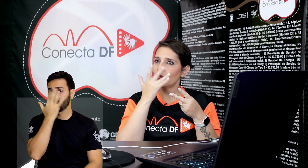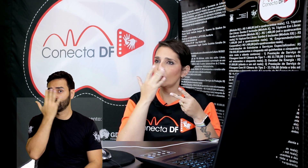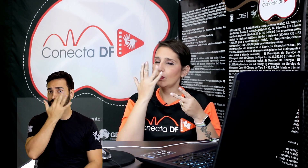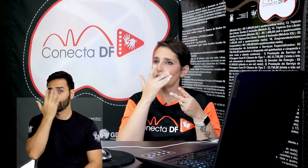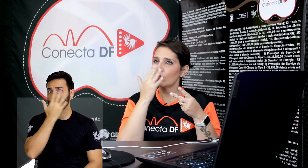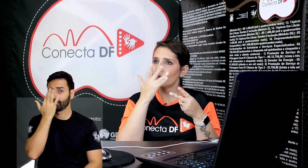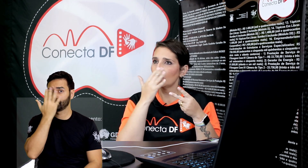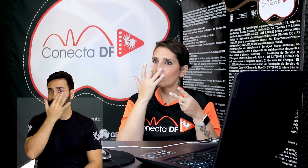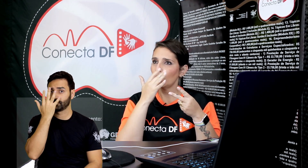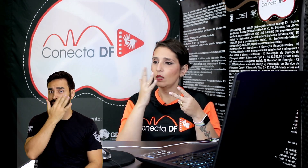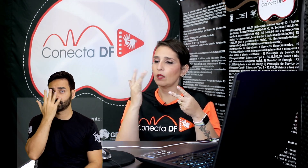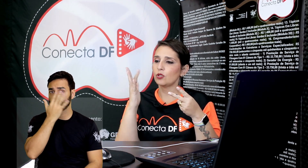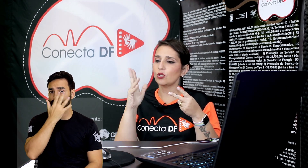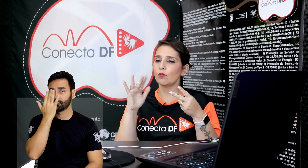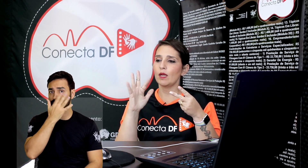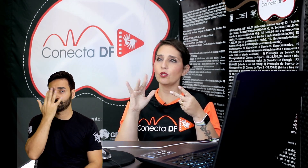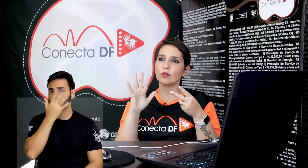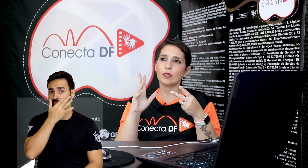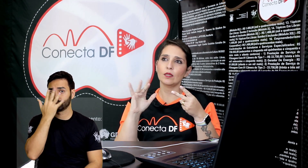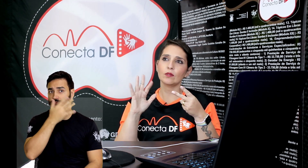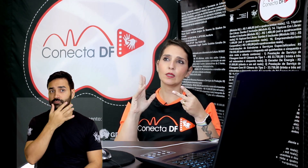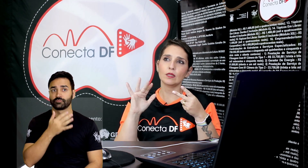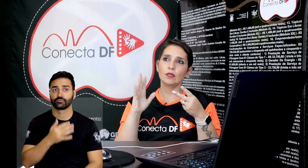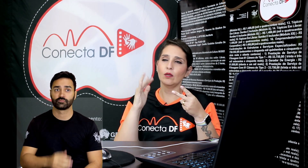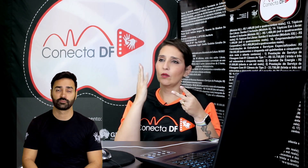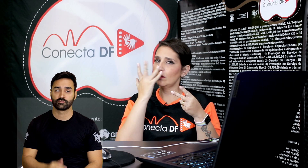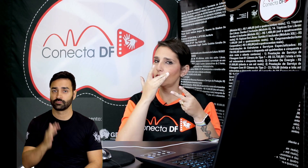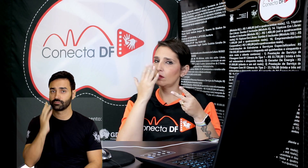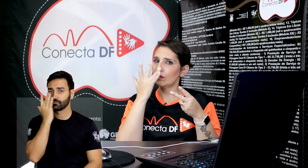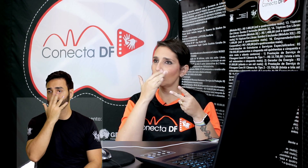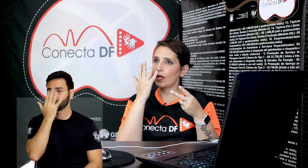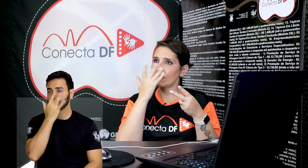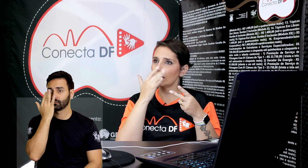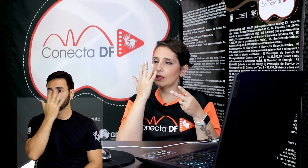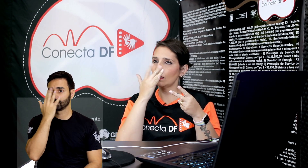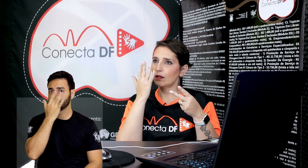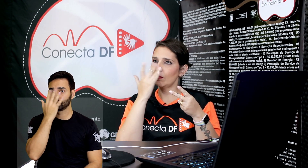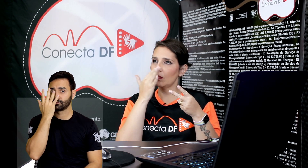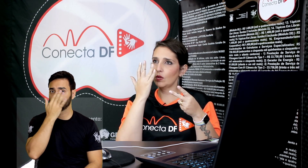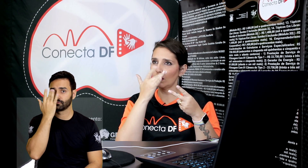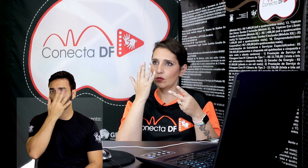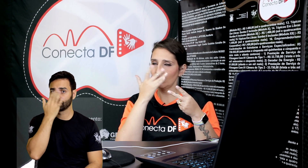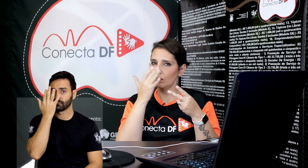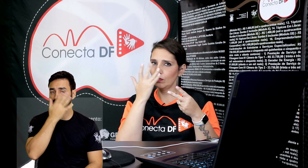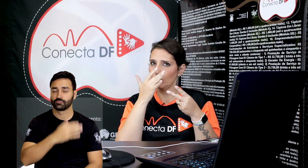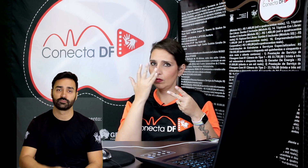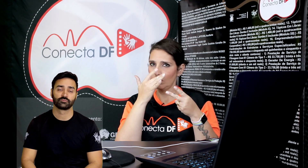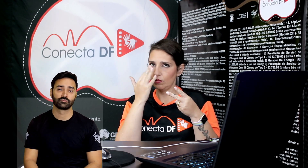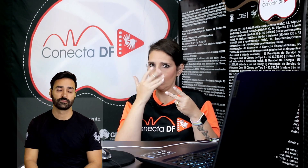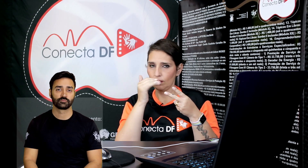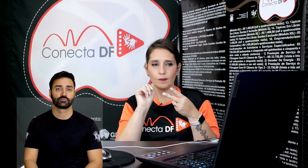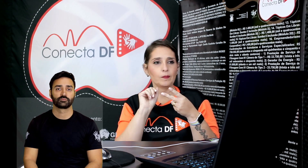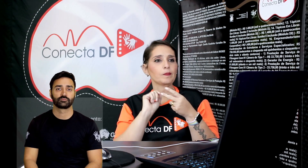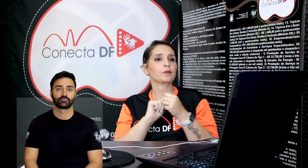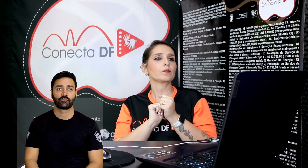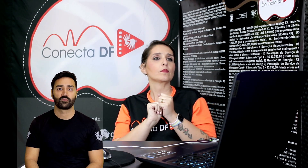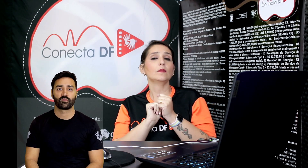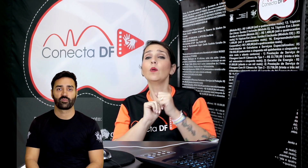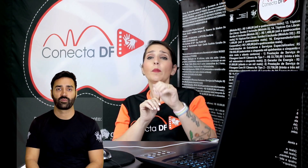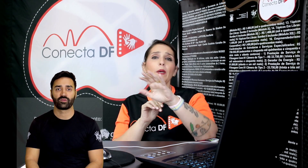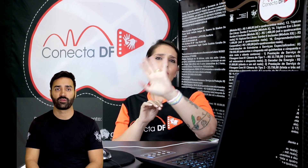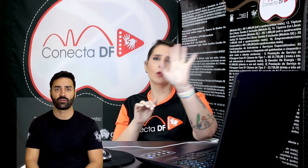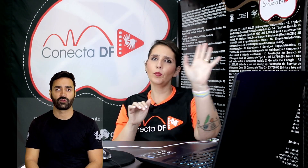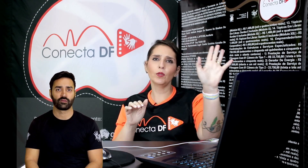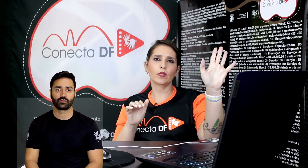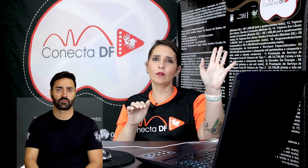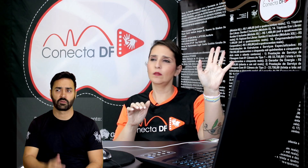morango. A gente mexe os dedos assim, ó, no nariz aqui, morango. Não